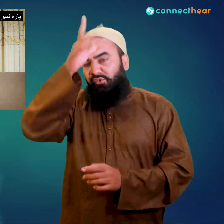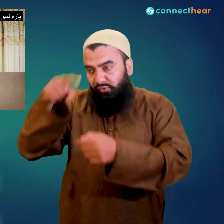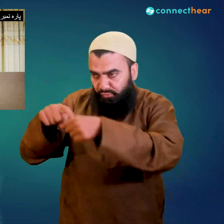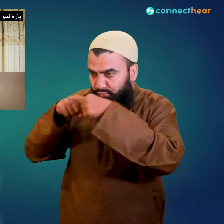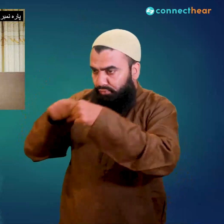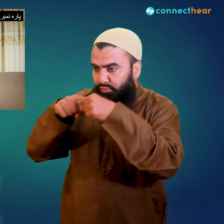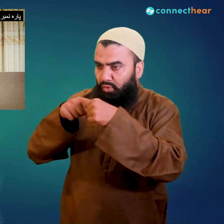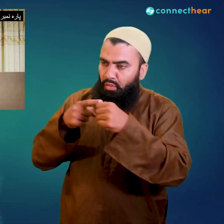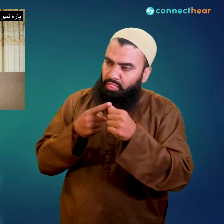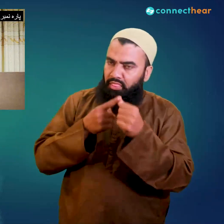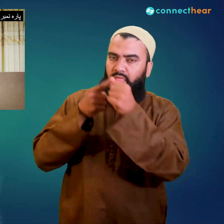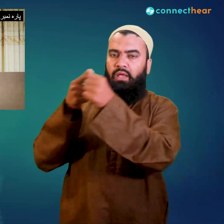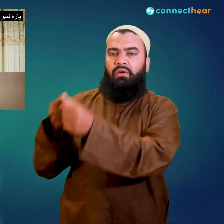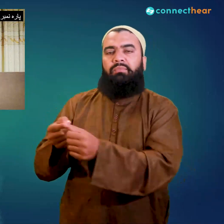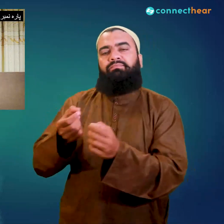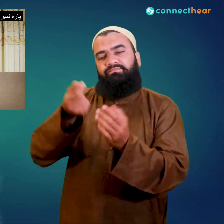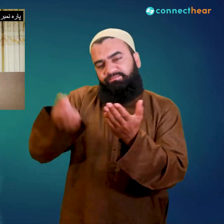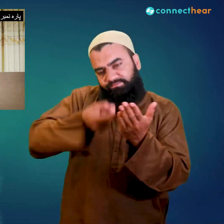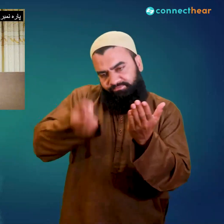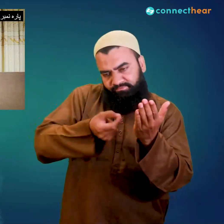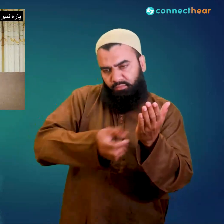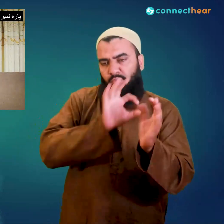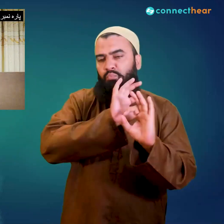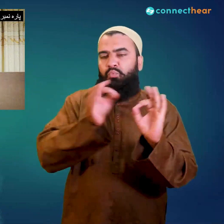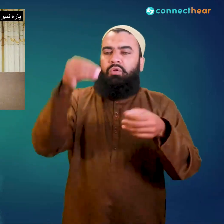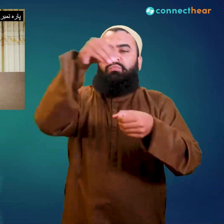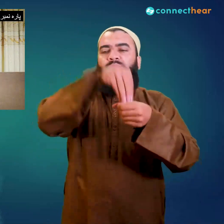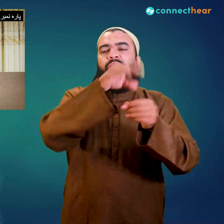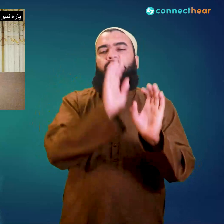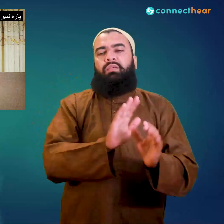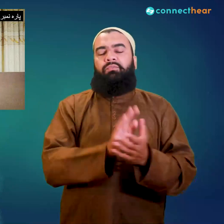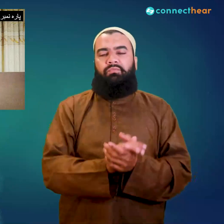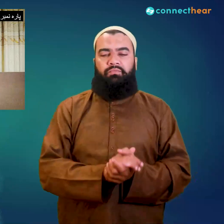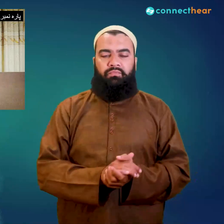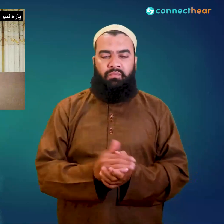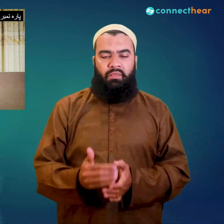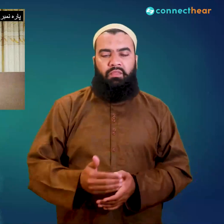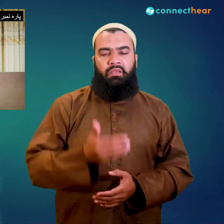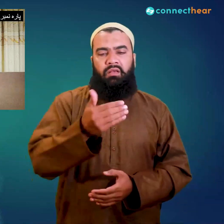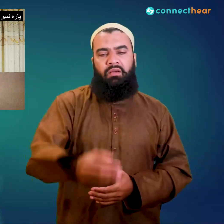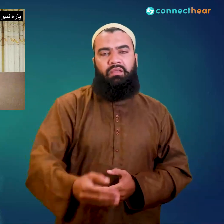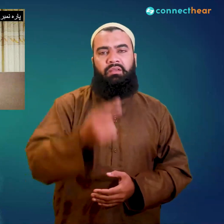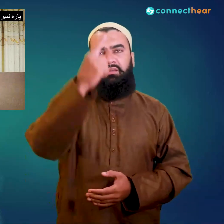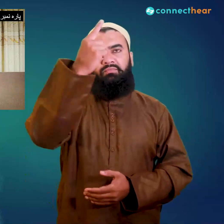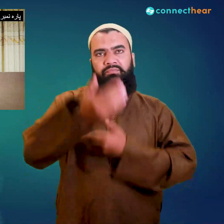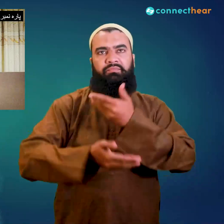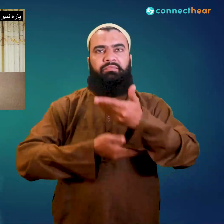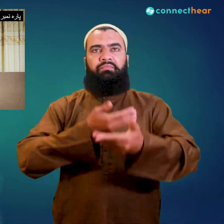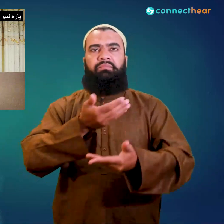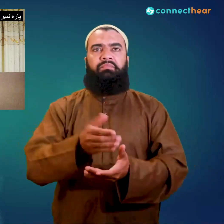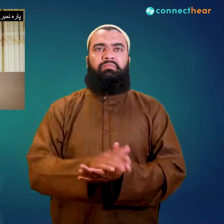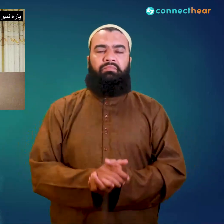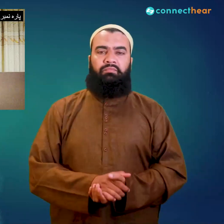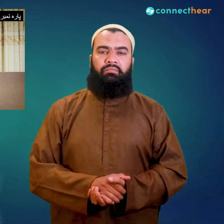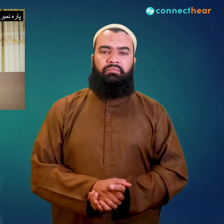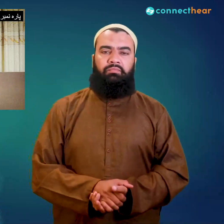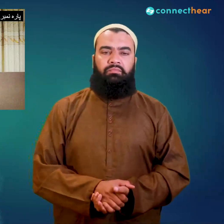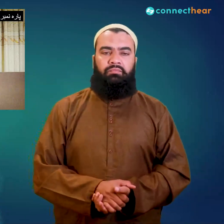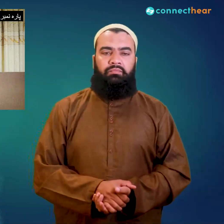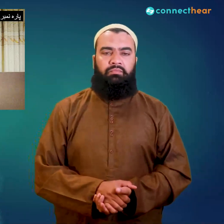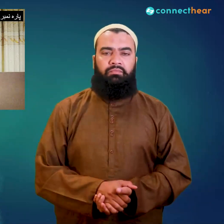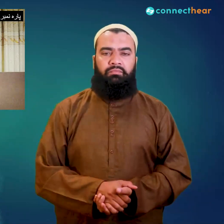ہے۔ رکوع نمبر 8 آیت نمبر 11، ان اللہ لا یغیر ما